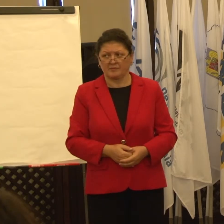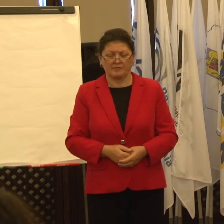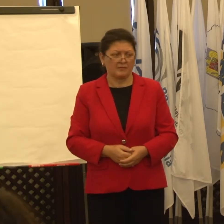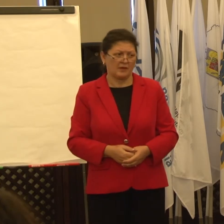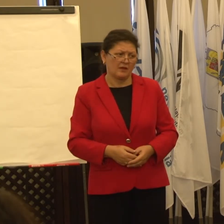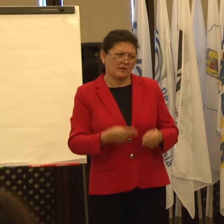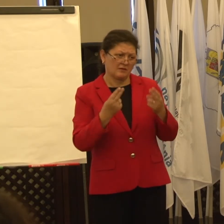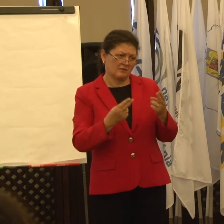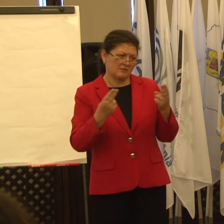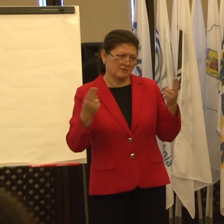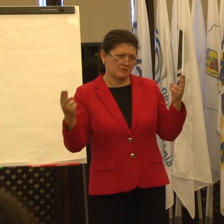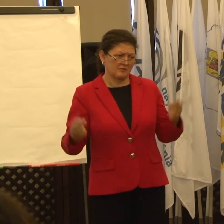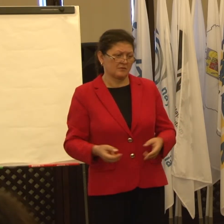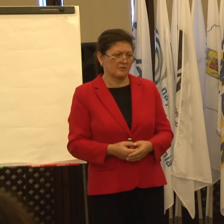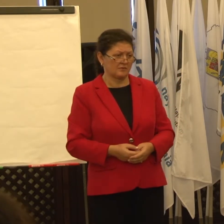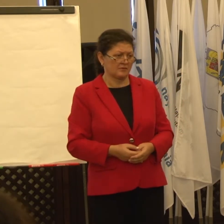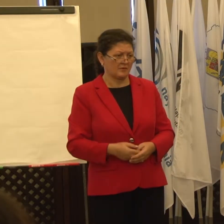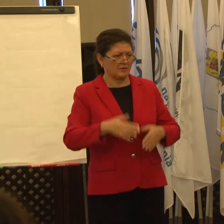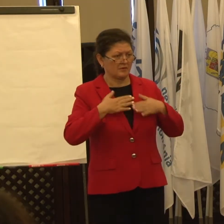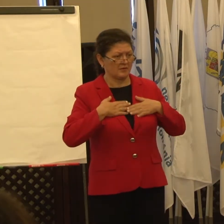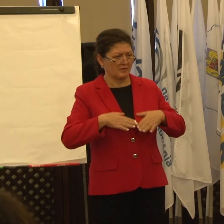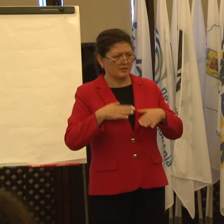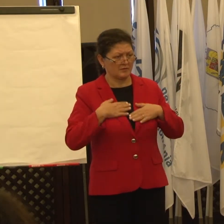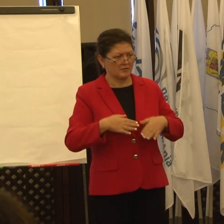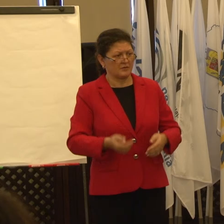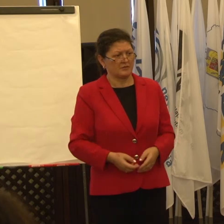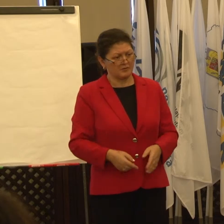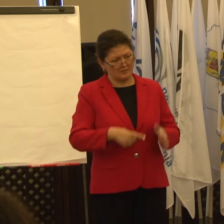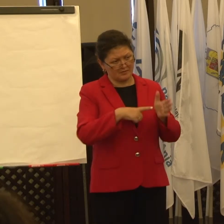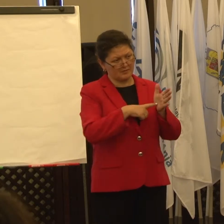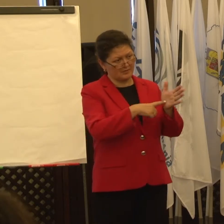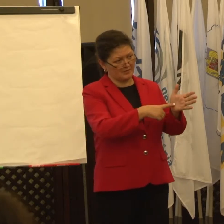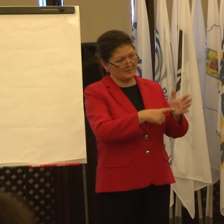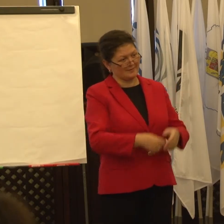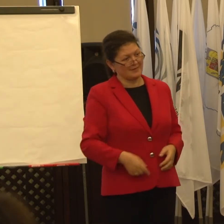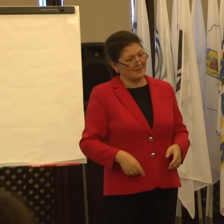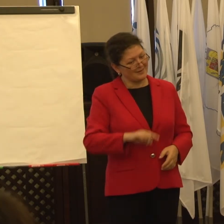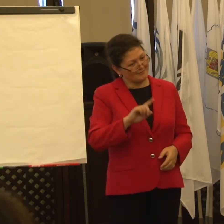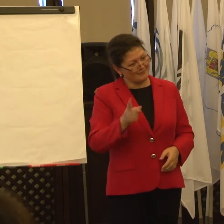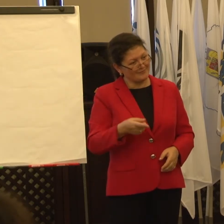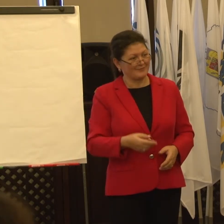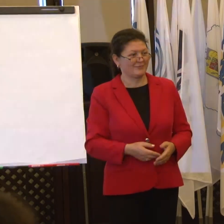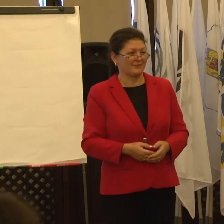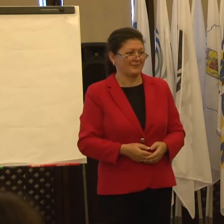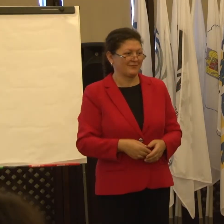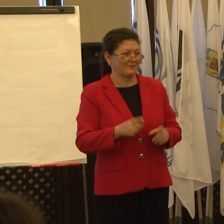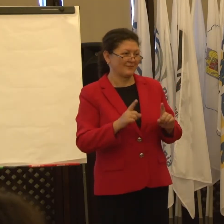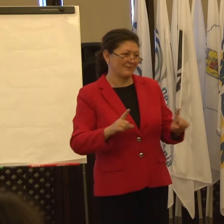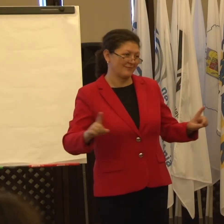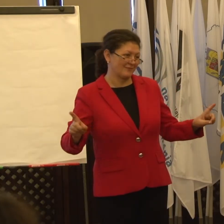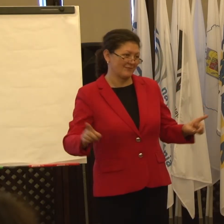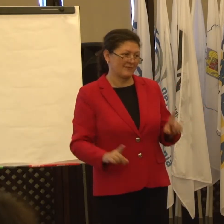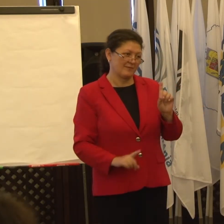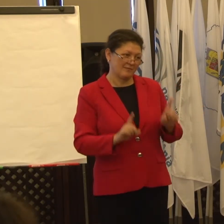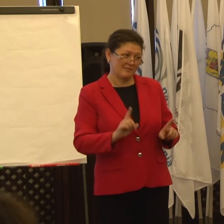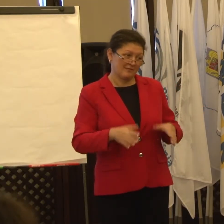este cel mai important este că ne dorim să arătăm că se poate face diferența dacă